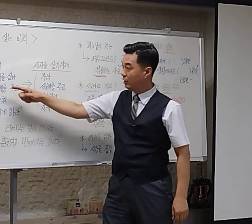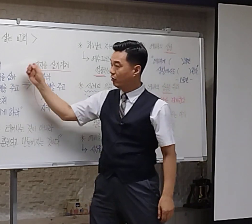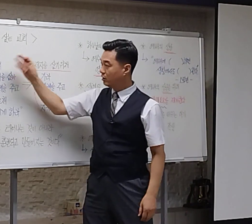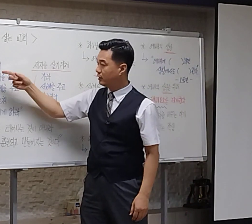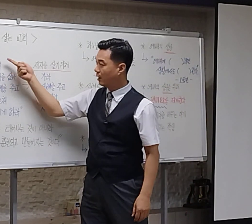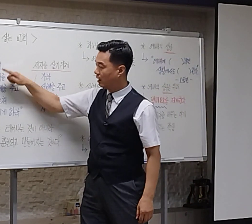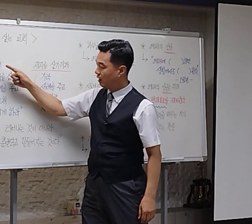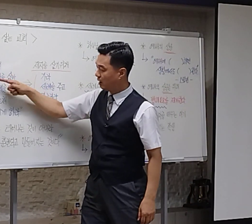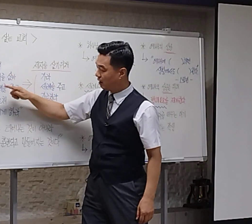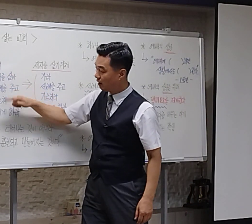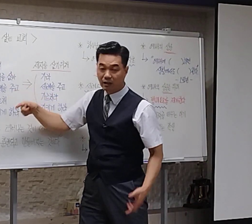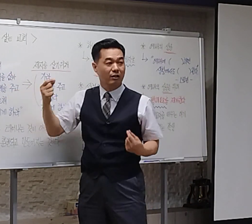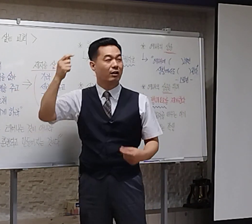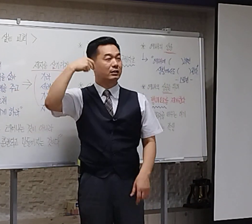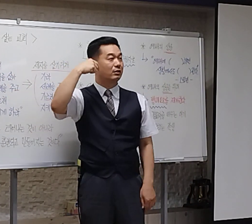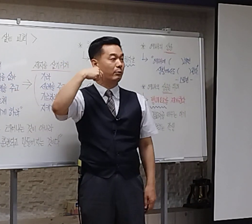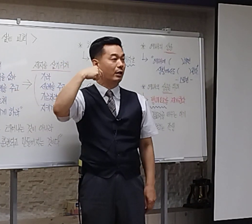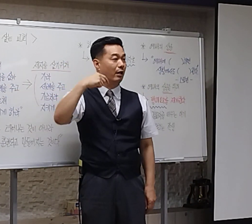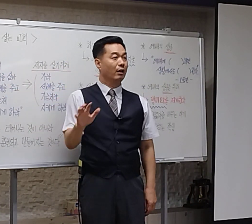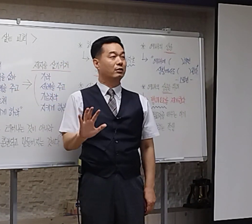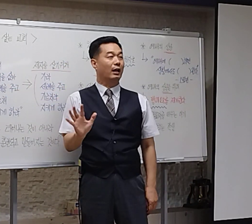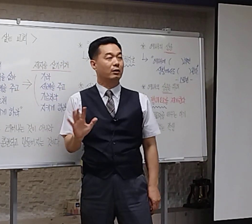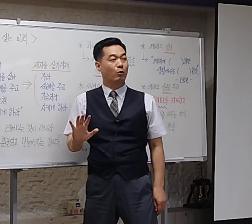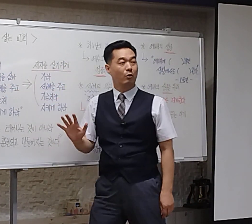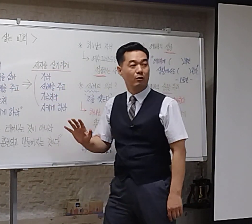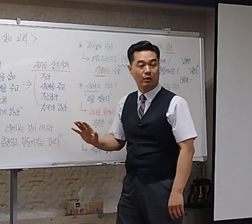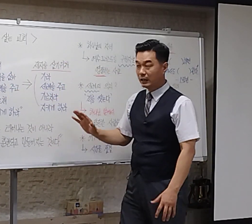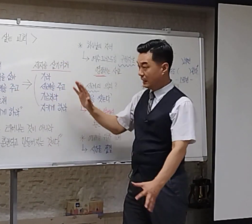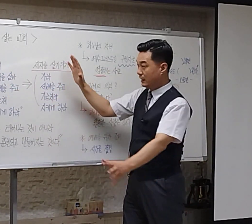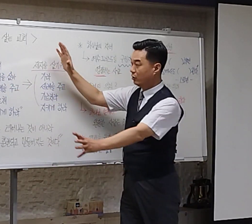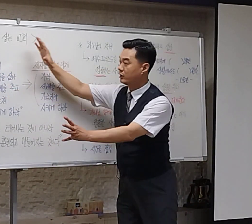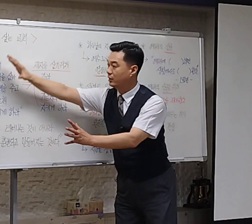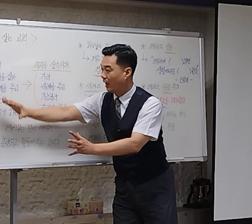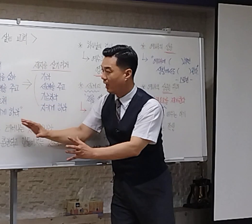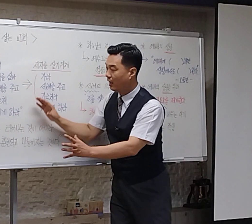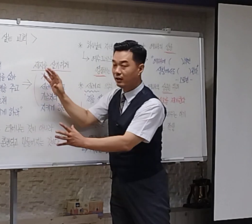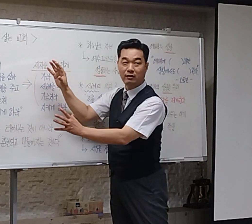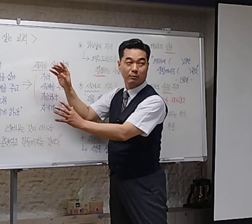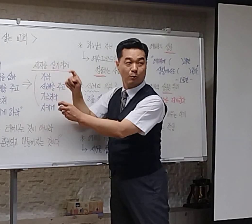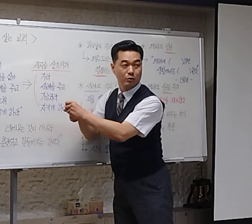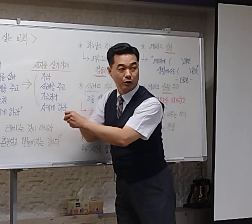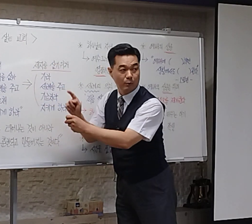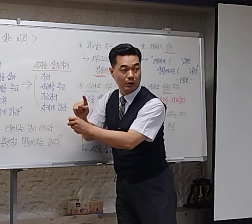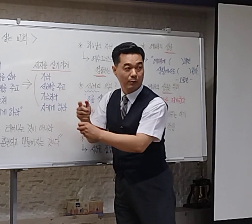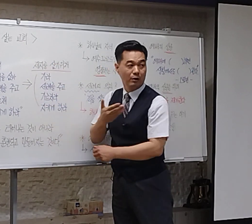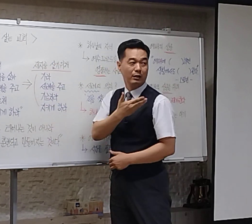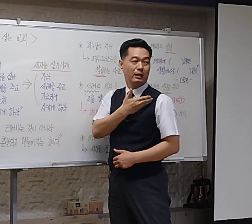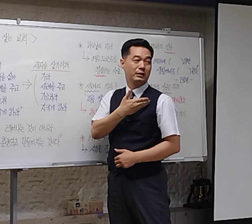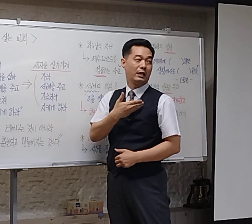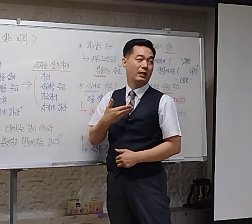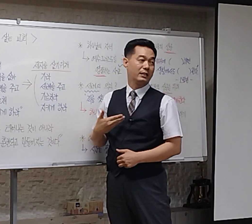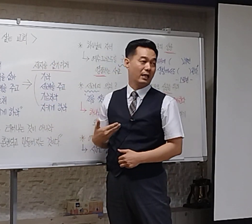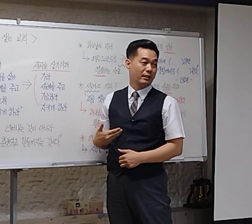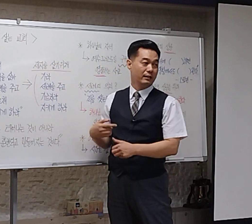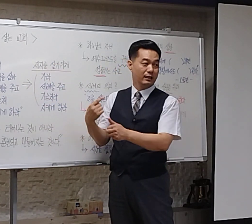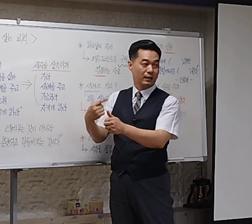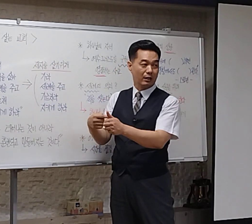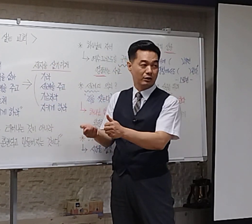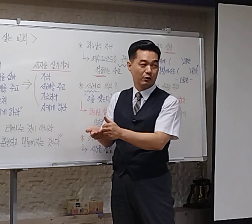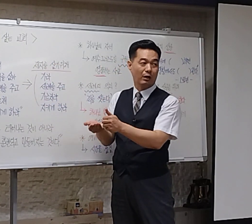이거는 그냥 하나 이거 같은 느낌인데 그거 아니고 이것이 다 하는 목적이 뭐냐면 제자를 가르치고